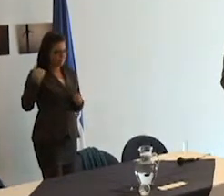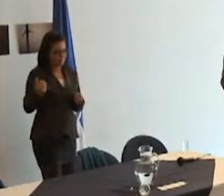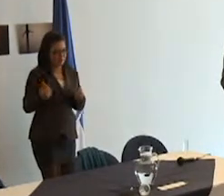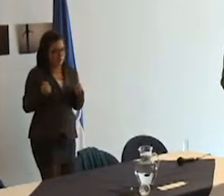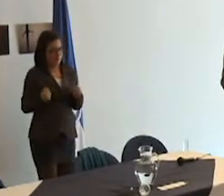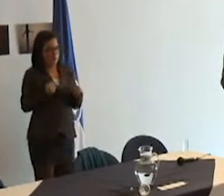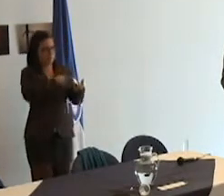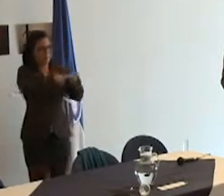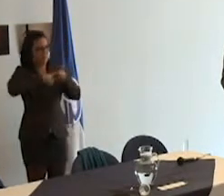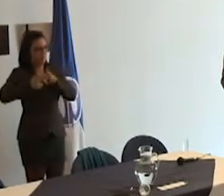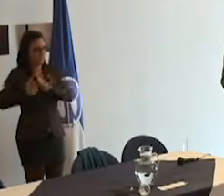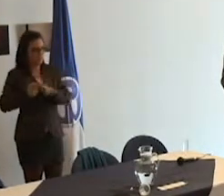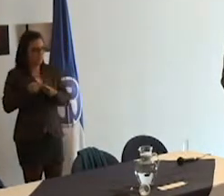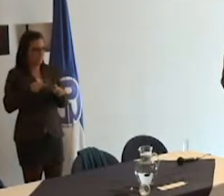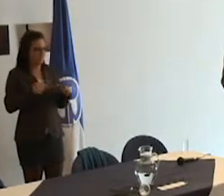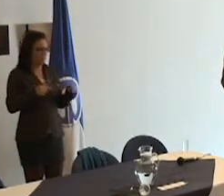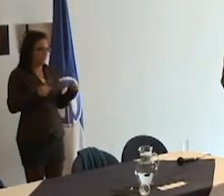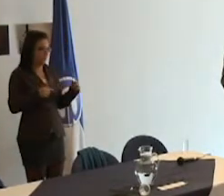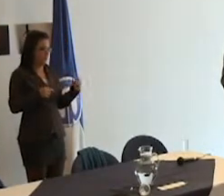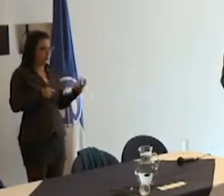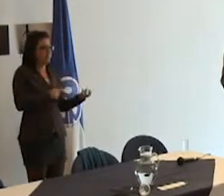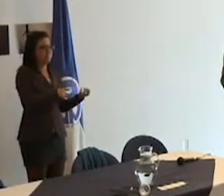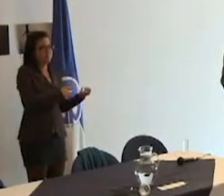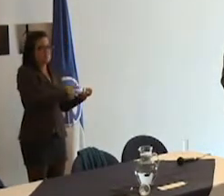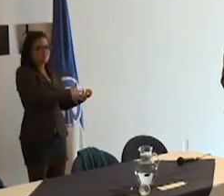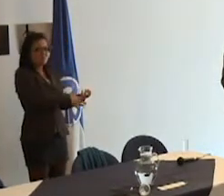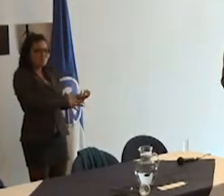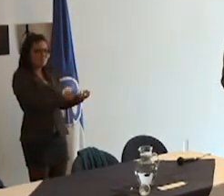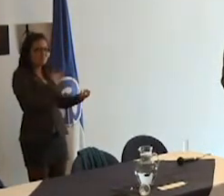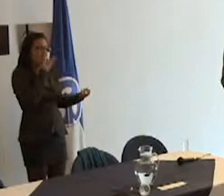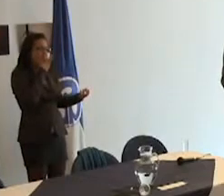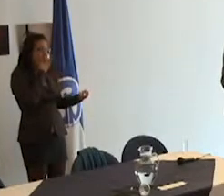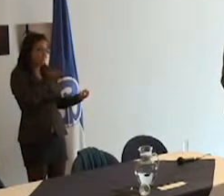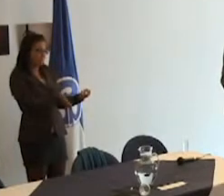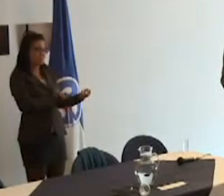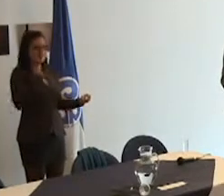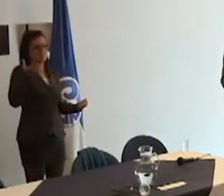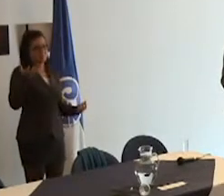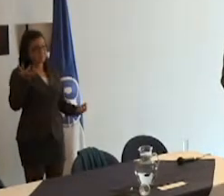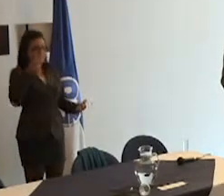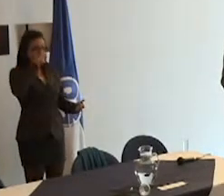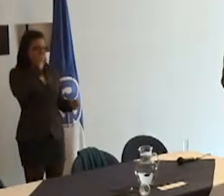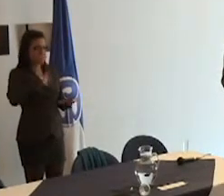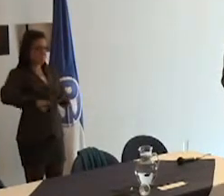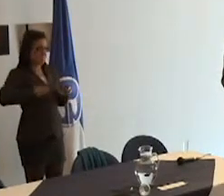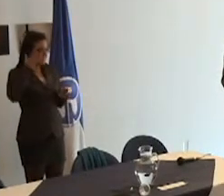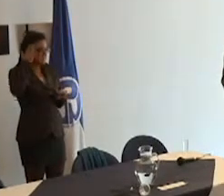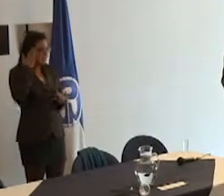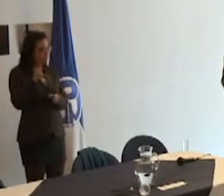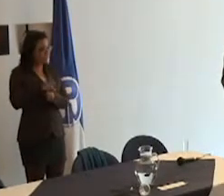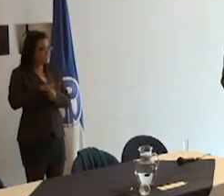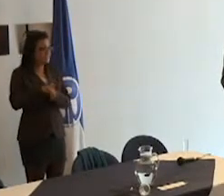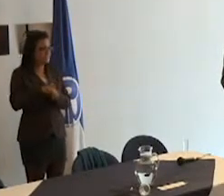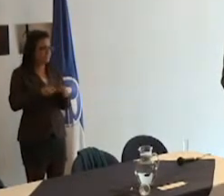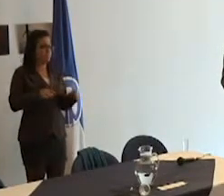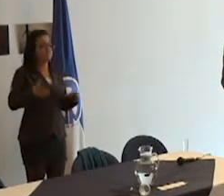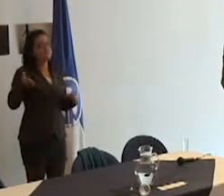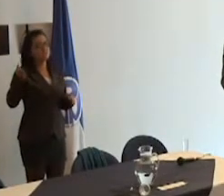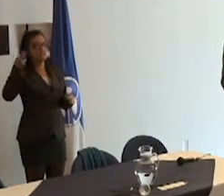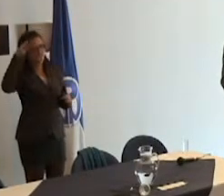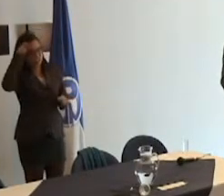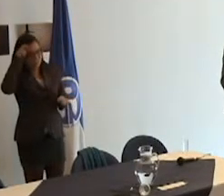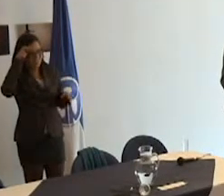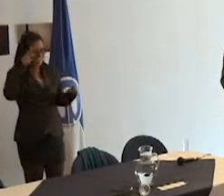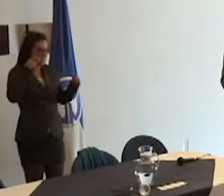relación primitivo, civilizado, pensamiento mítico, pensamiento racional,